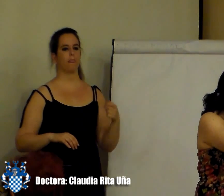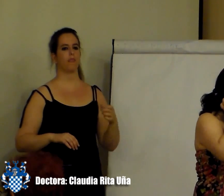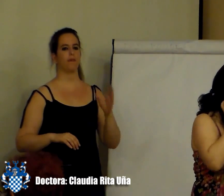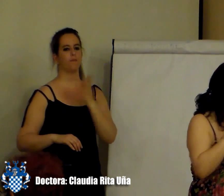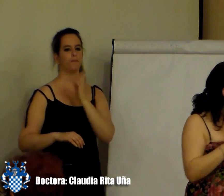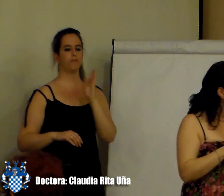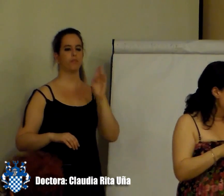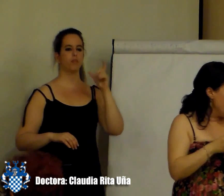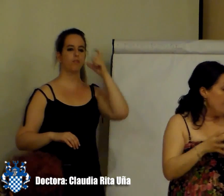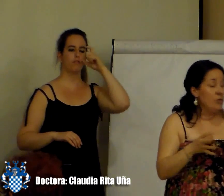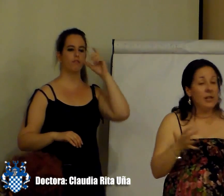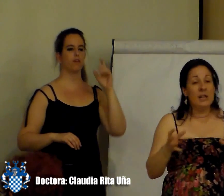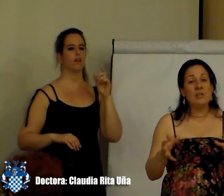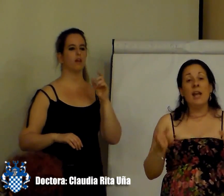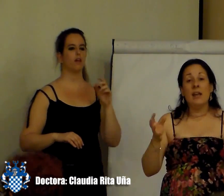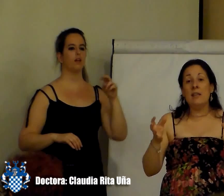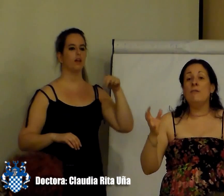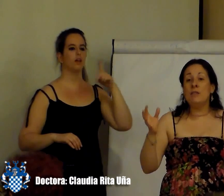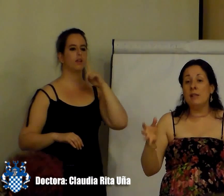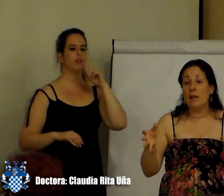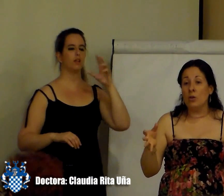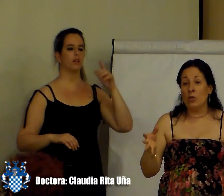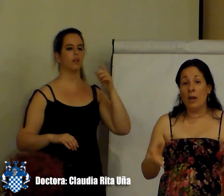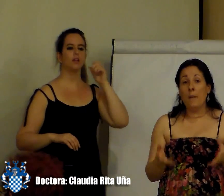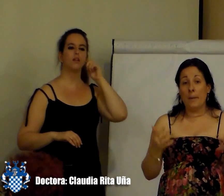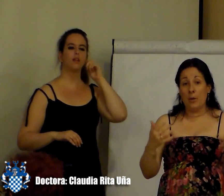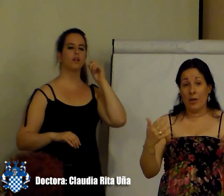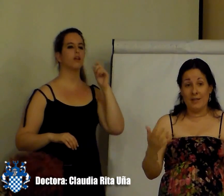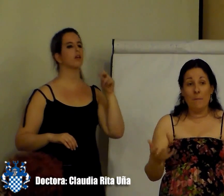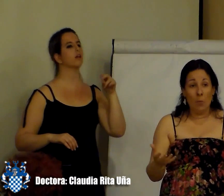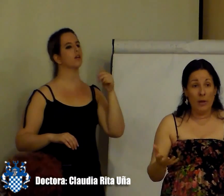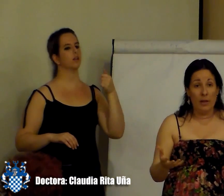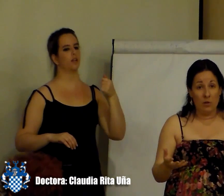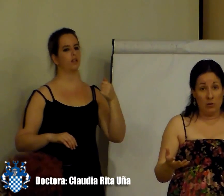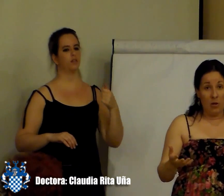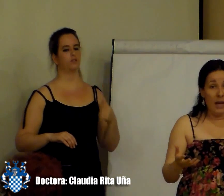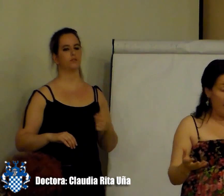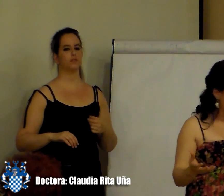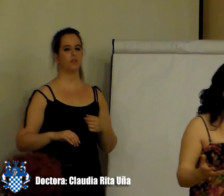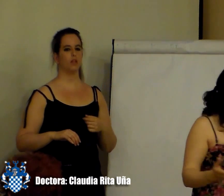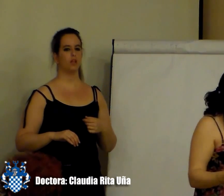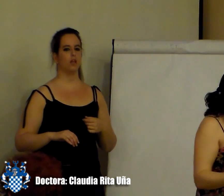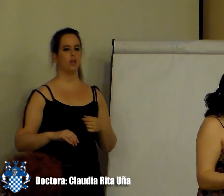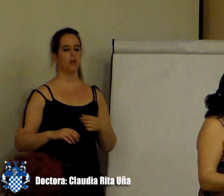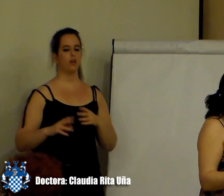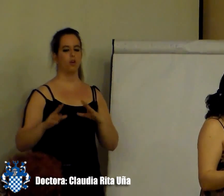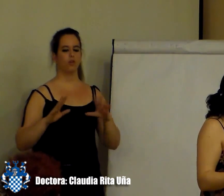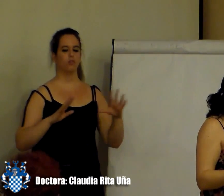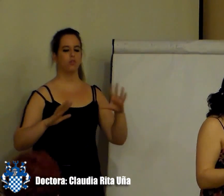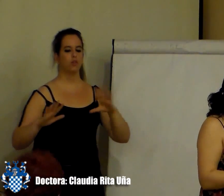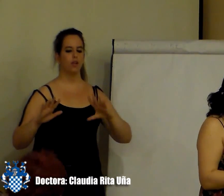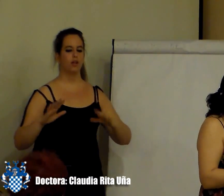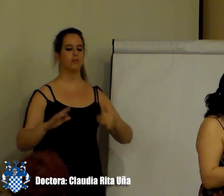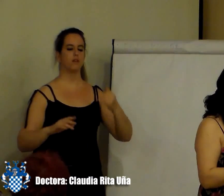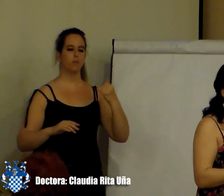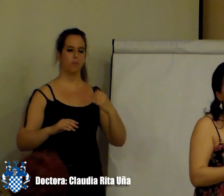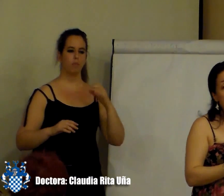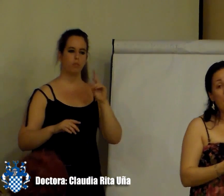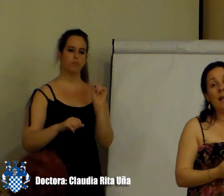múltiples factores que influyen en ella es difícil de controlar, pero que se puede controlar, que el abordaje tiene que